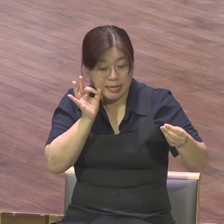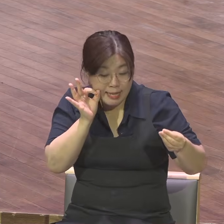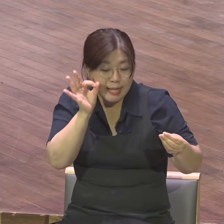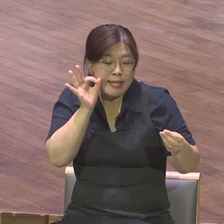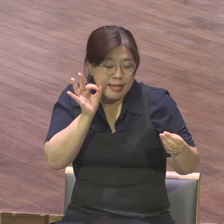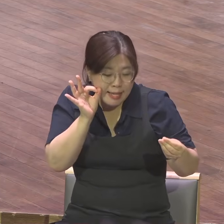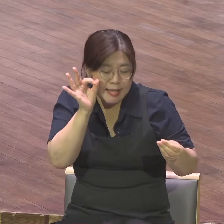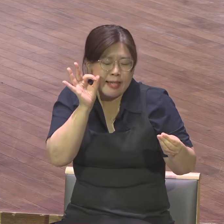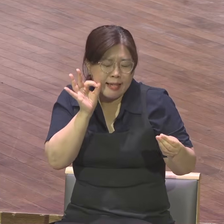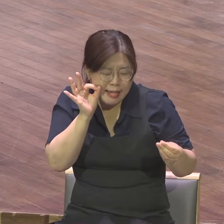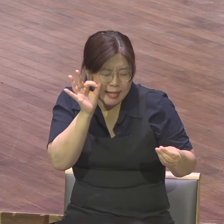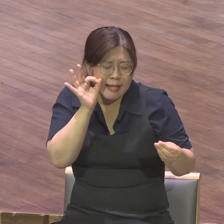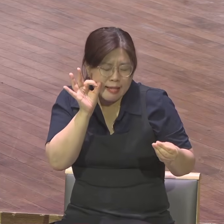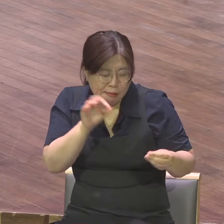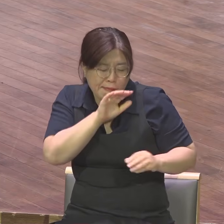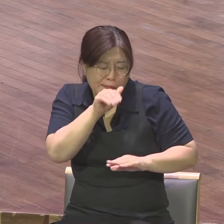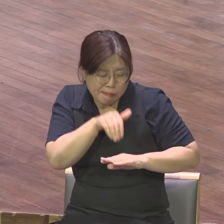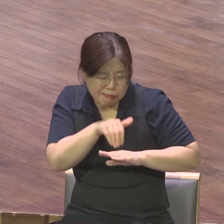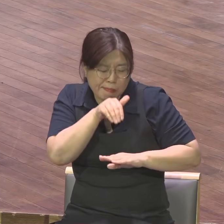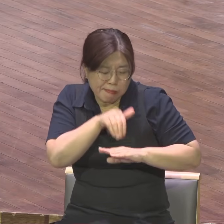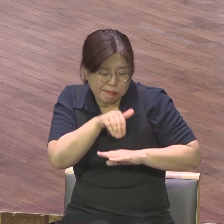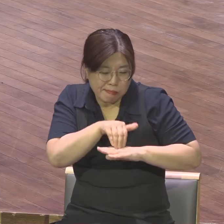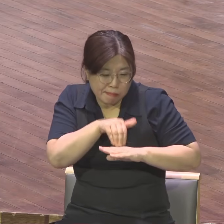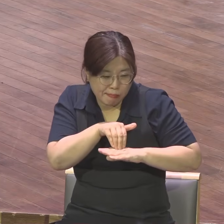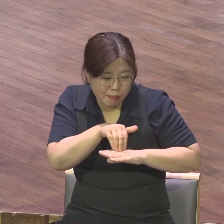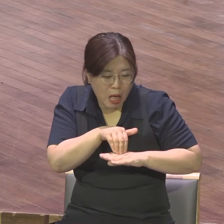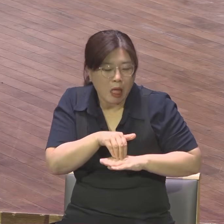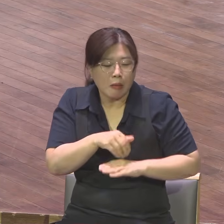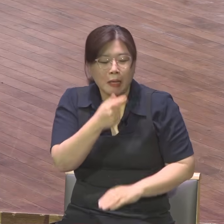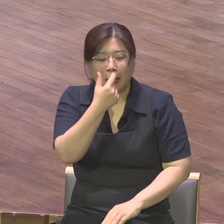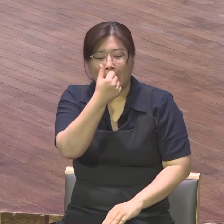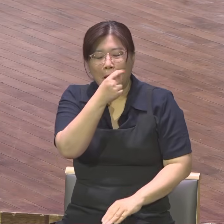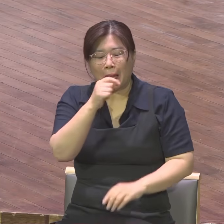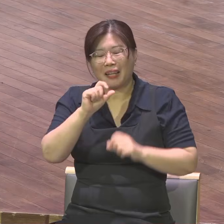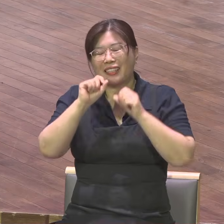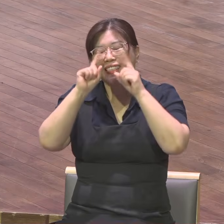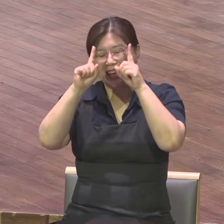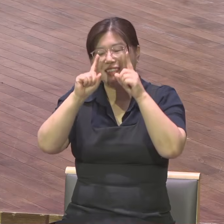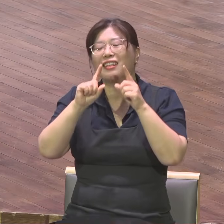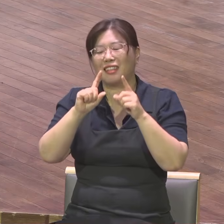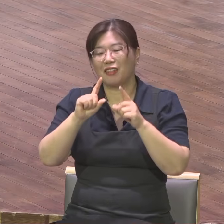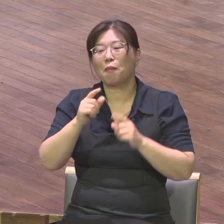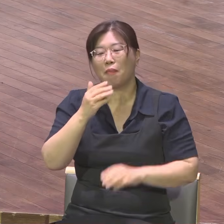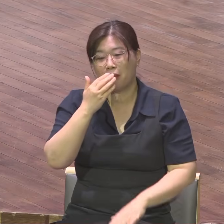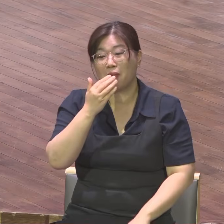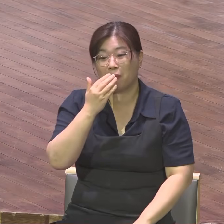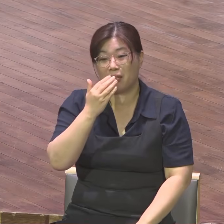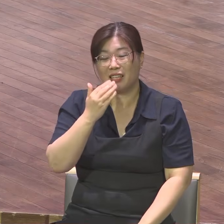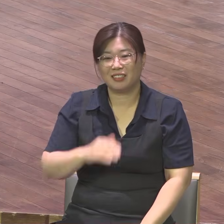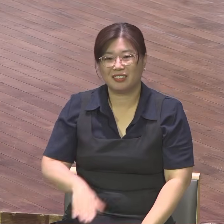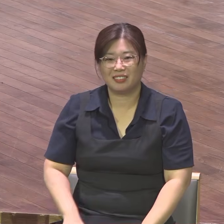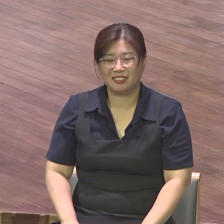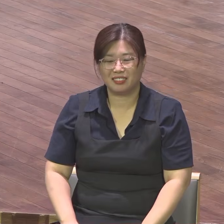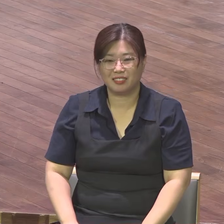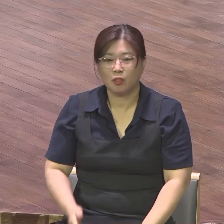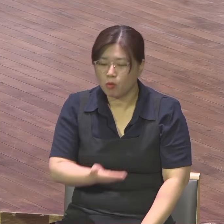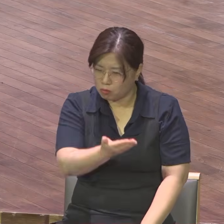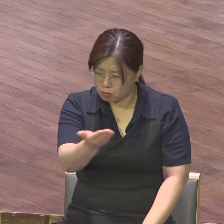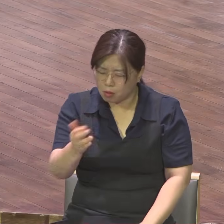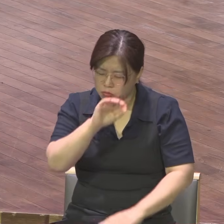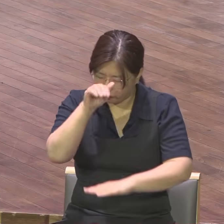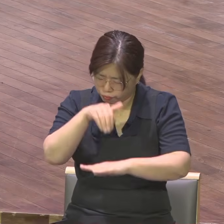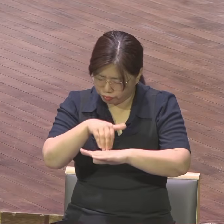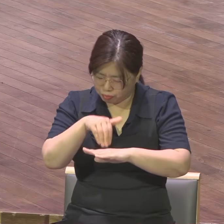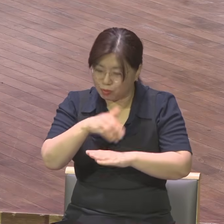예배가 인생 우선순위가 되어야 된다고, 훈련을 받아야 된다고. 왜 훈련 받으라고 강조하느냐? 그